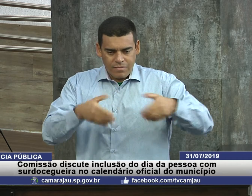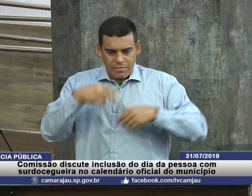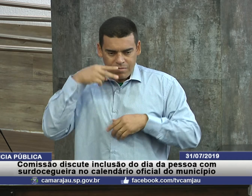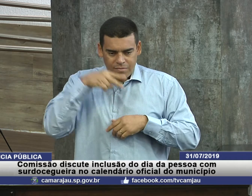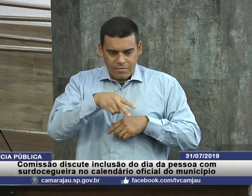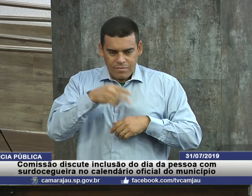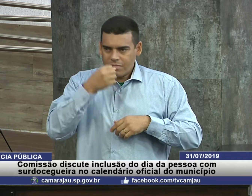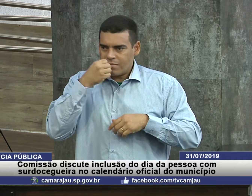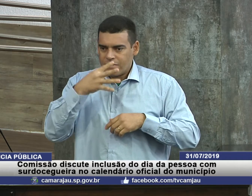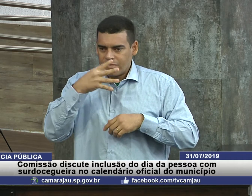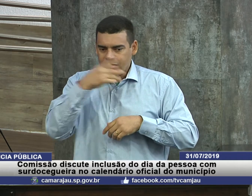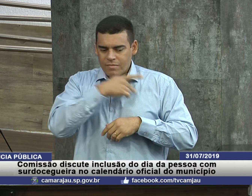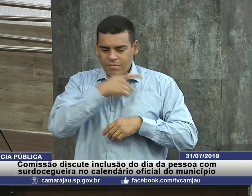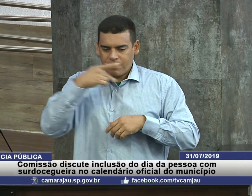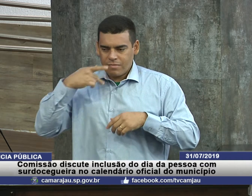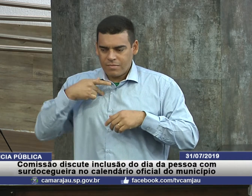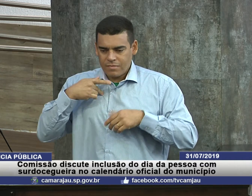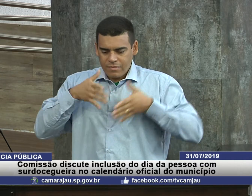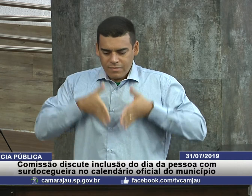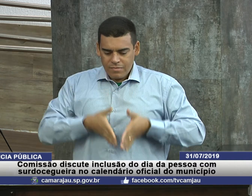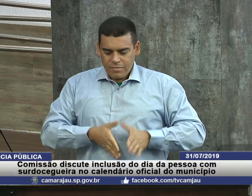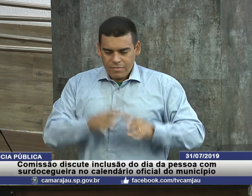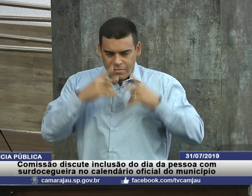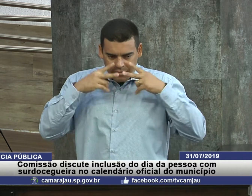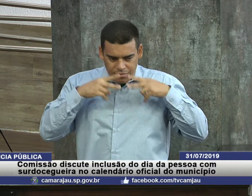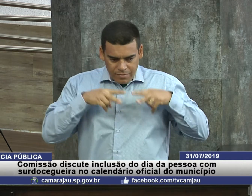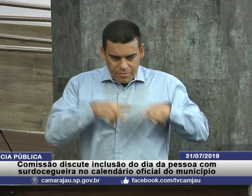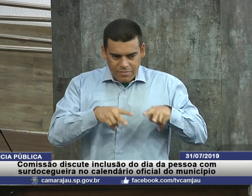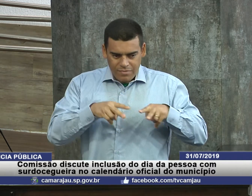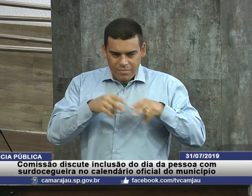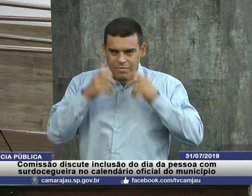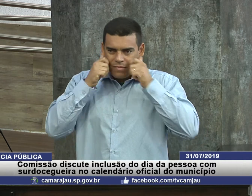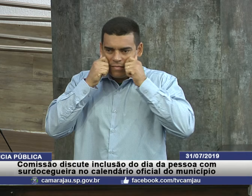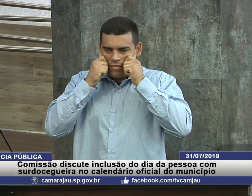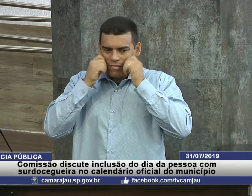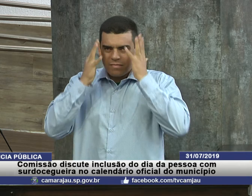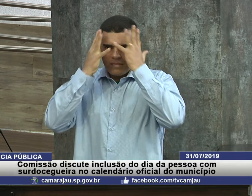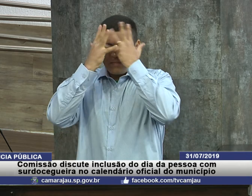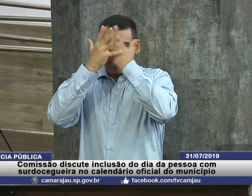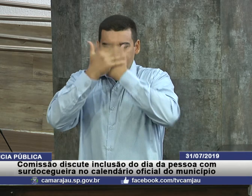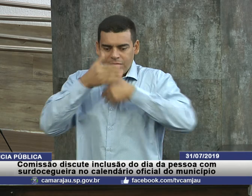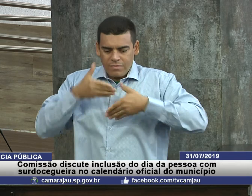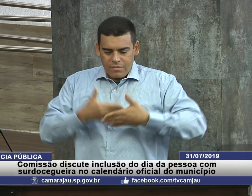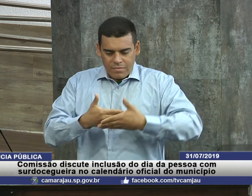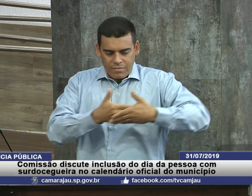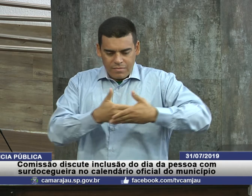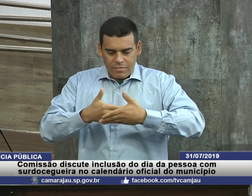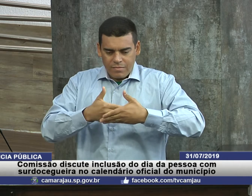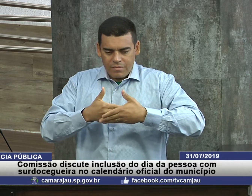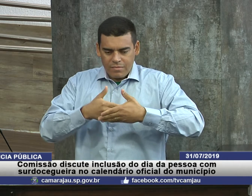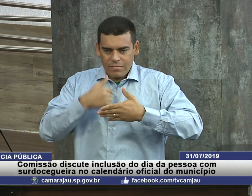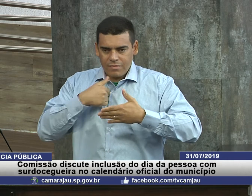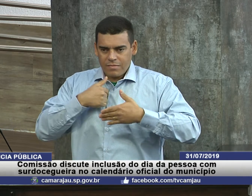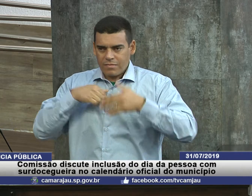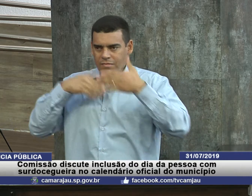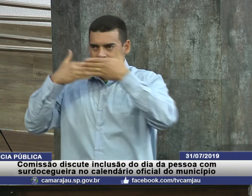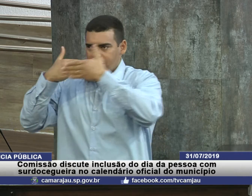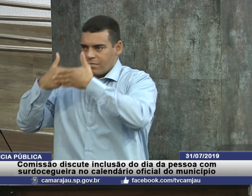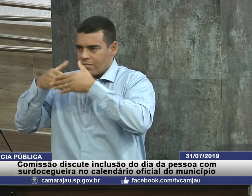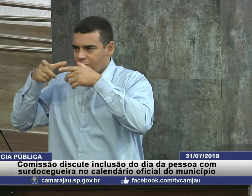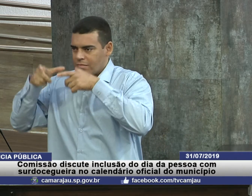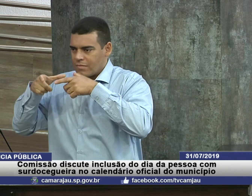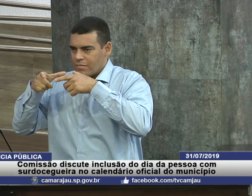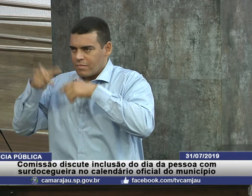bebê a minha mãe percebeu, eu era um bebê vistoso,